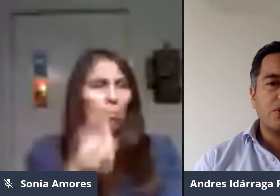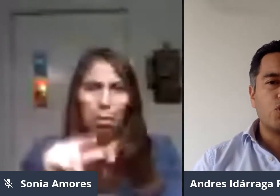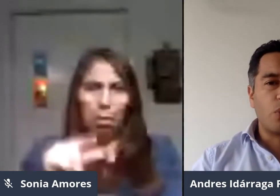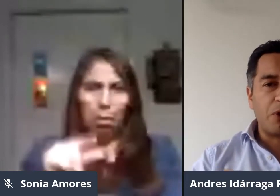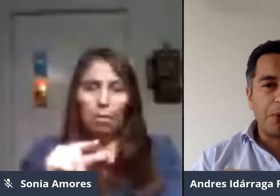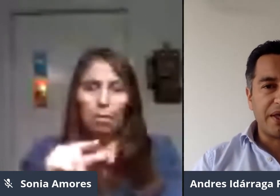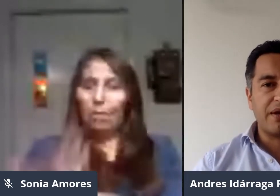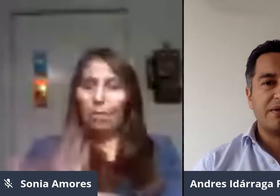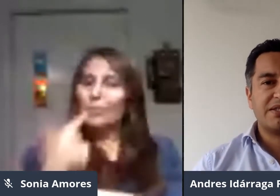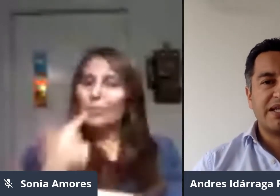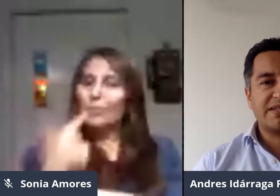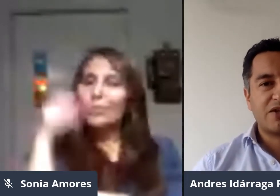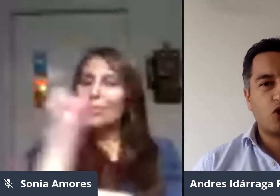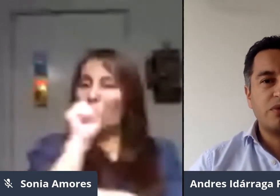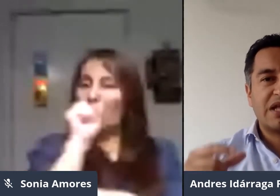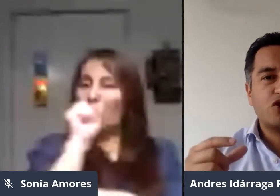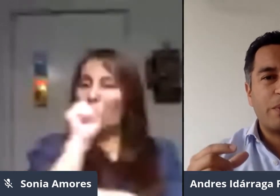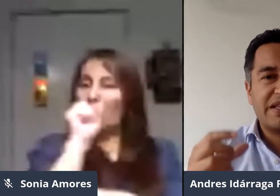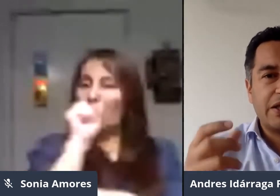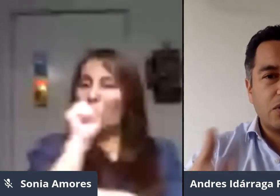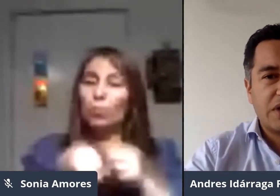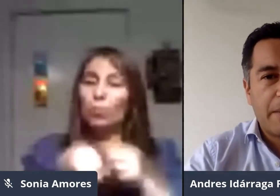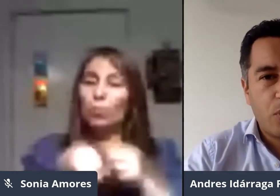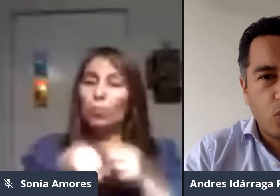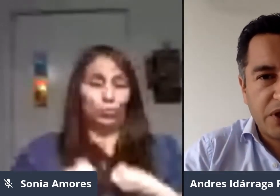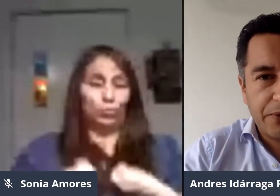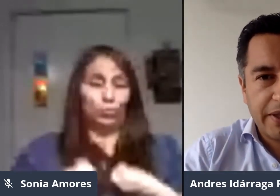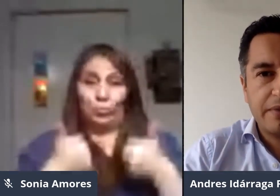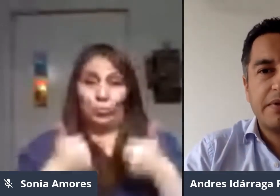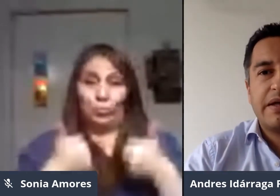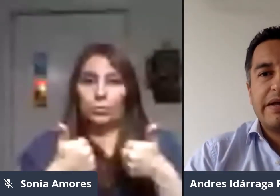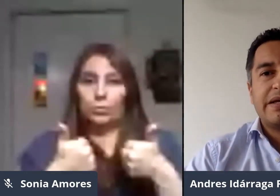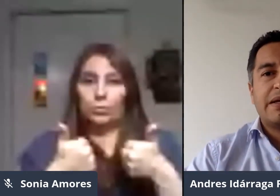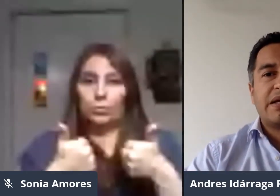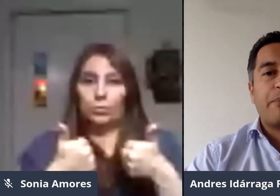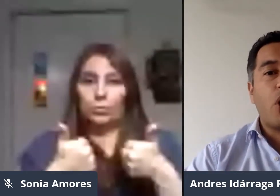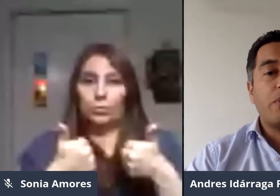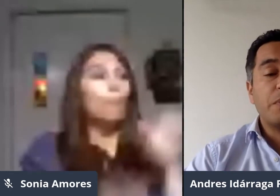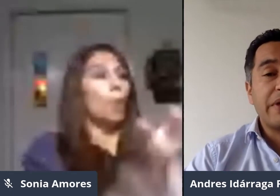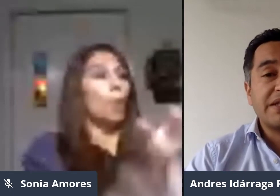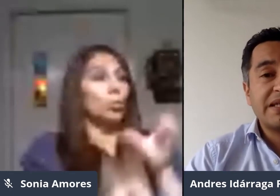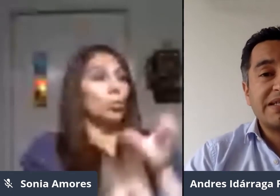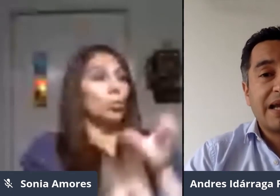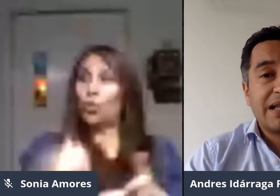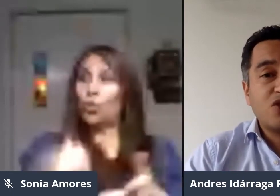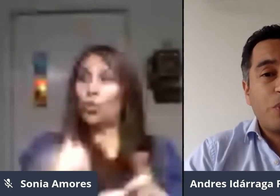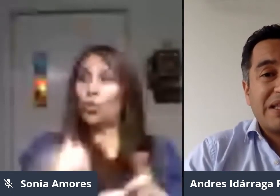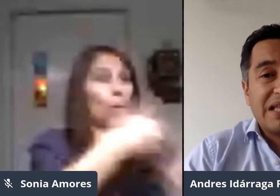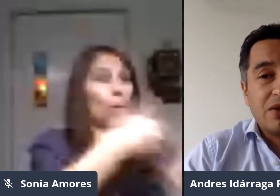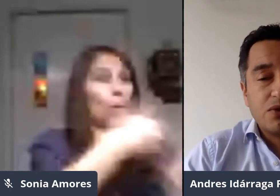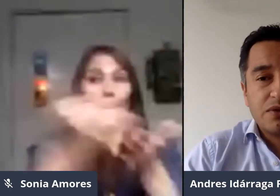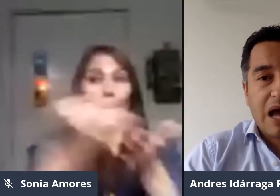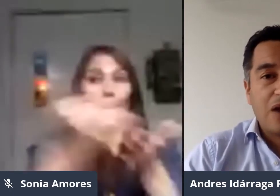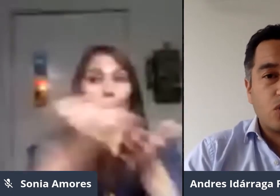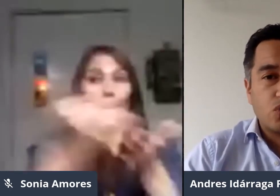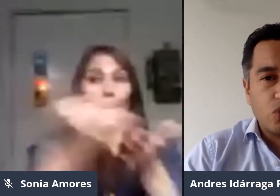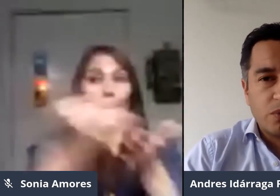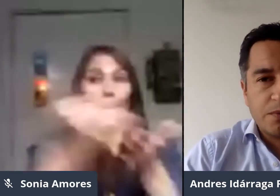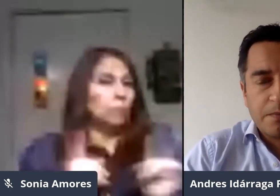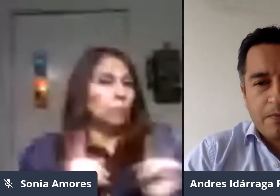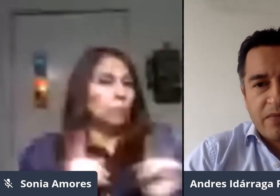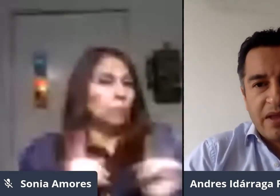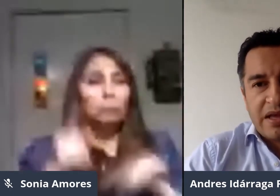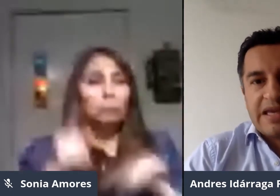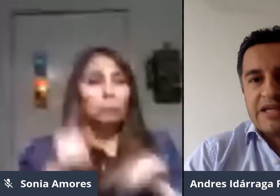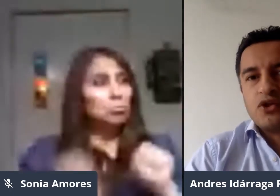podemos sobrevivir sin estar tan sometidos a la productividad, que podemos vivir sin estar tan sometidos al